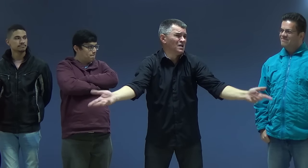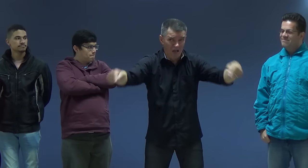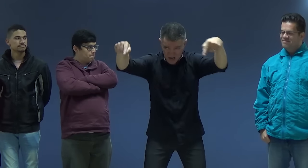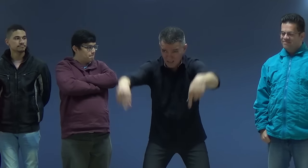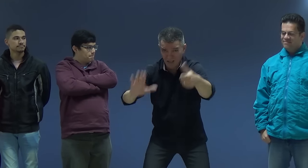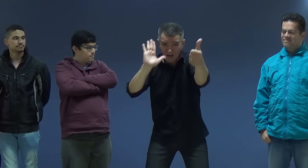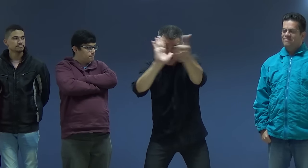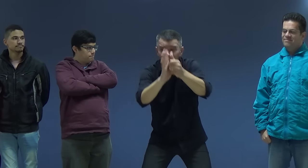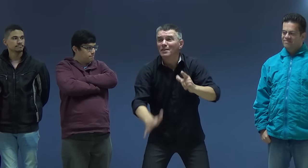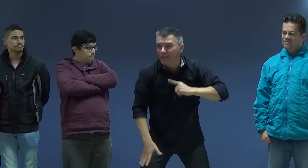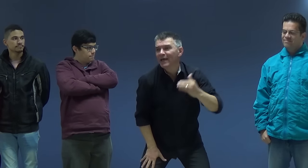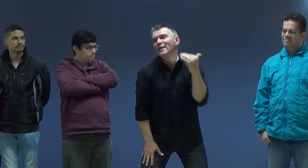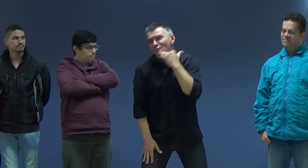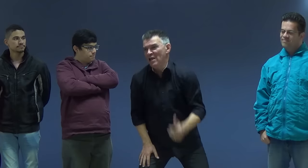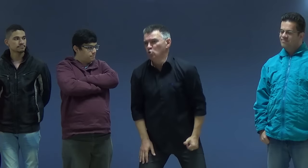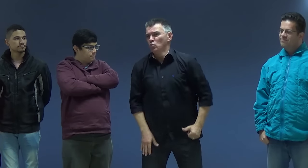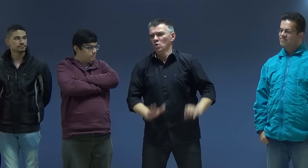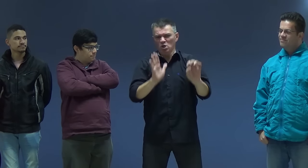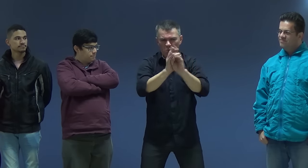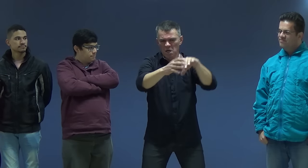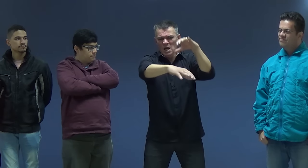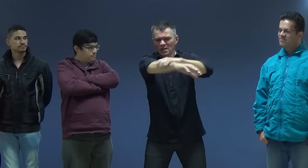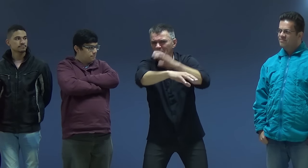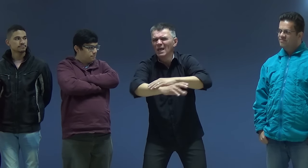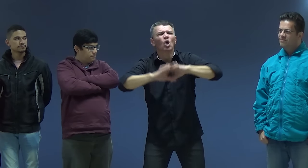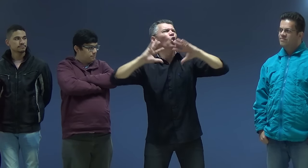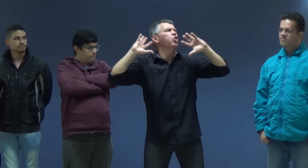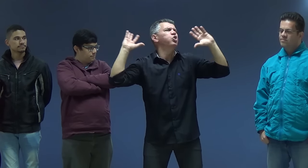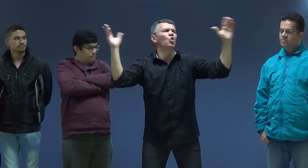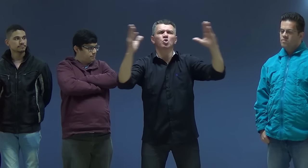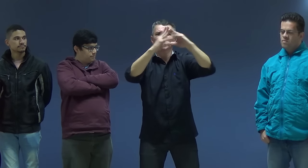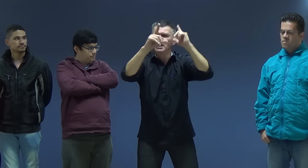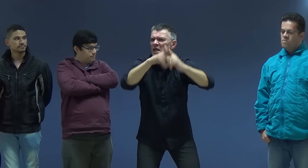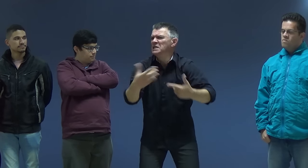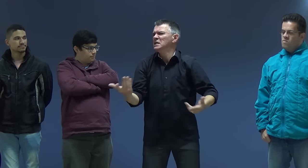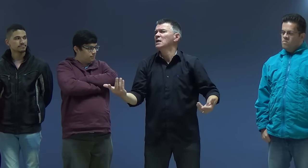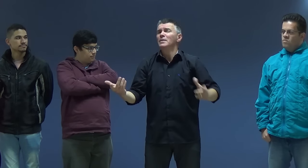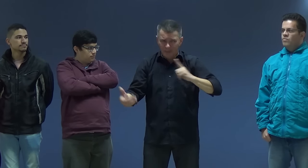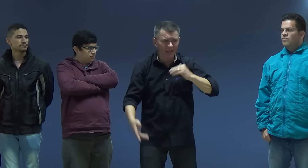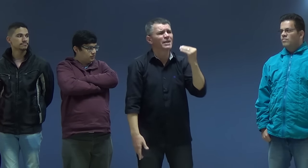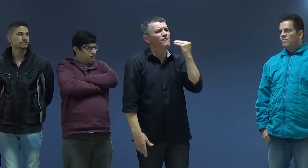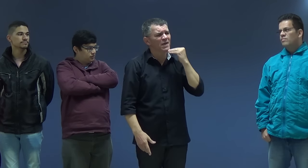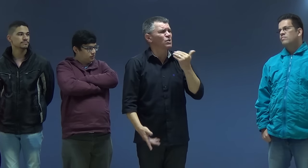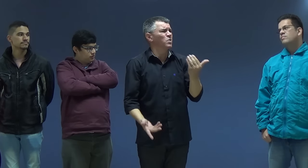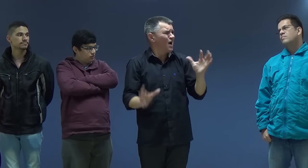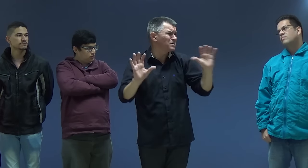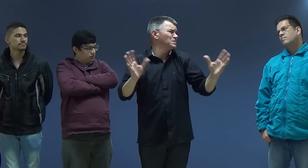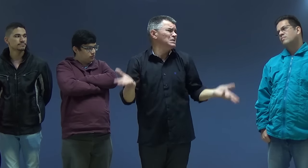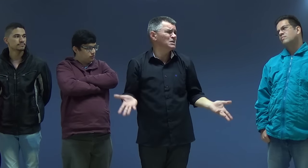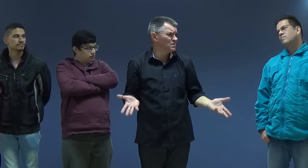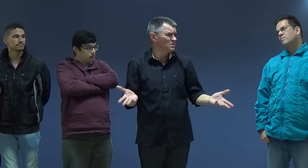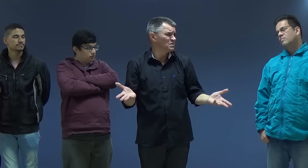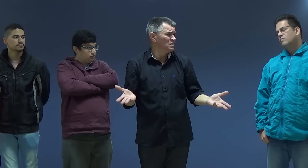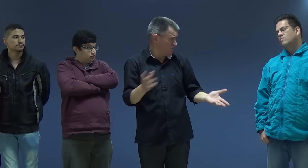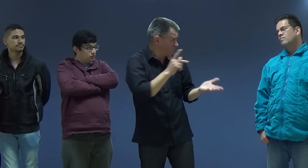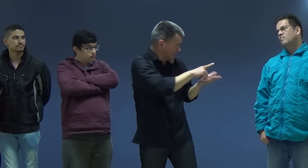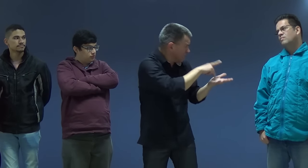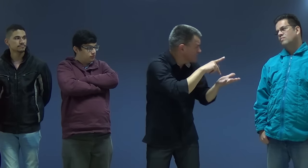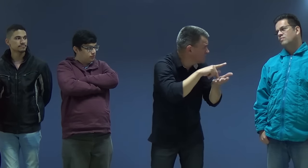ter problema. Aqui na PIB tem problema, tem defeito, na Assembleia vai ter defeito. Qualquer igreja vai ter, é assim.